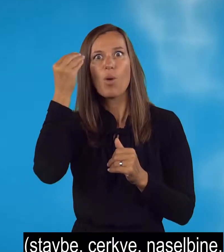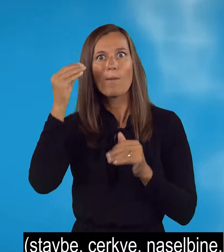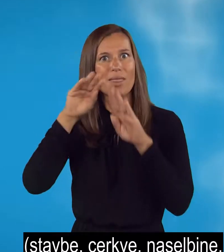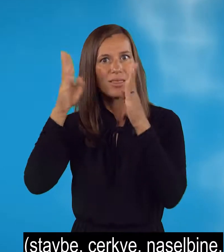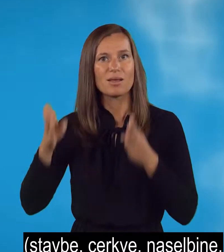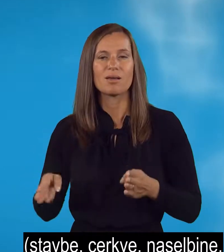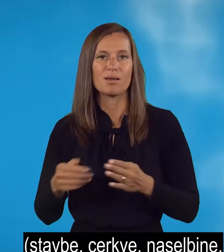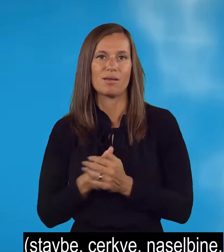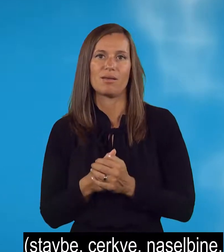spomeniki,